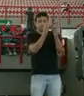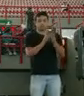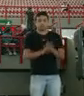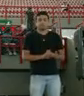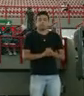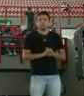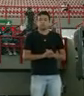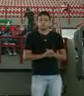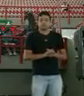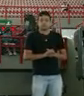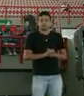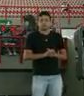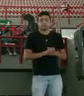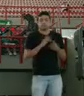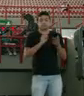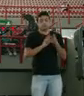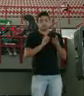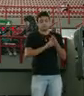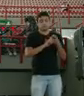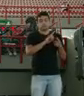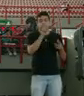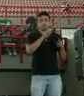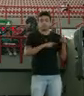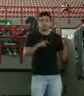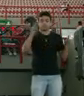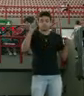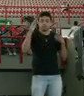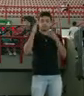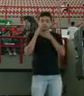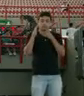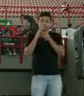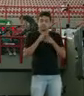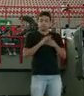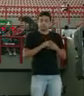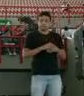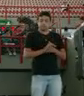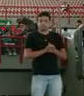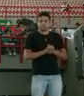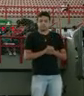Um outro hormônio que você vê lá na ponta, tá certo? É a